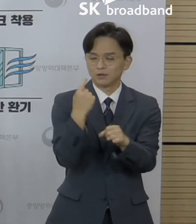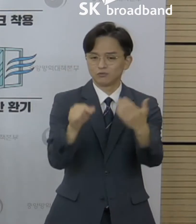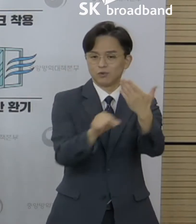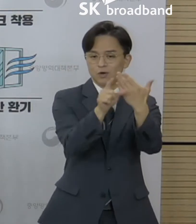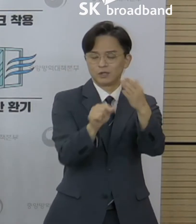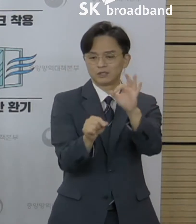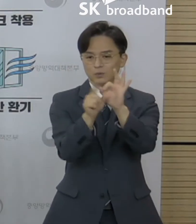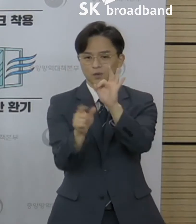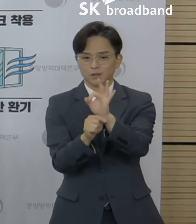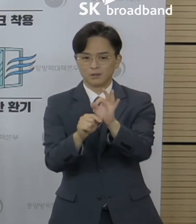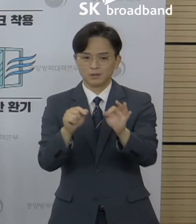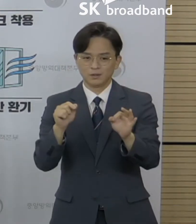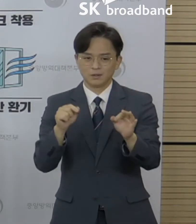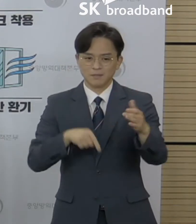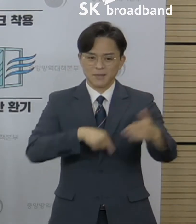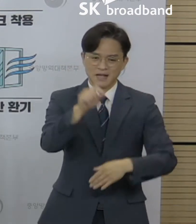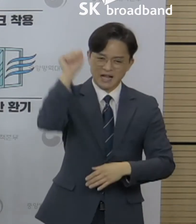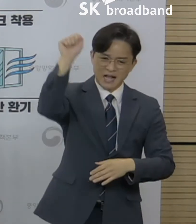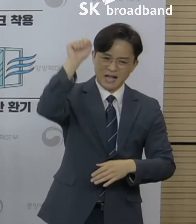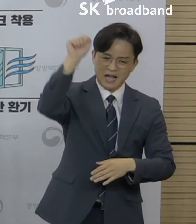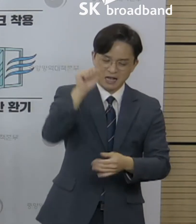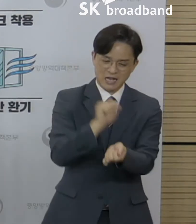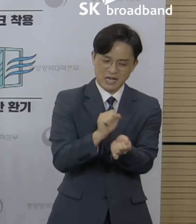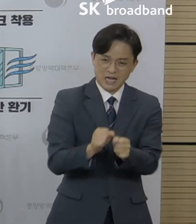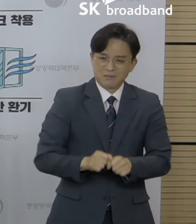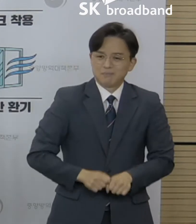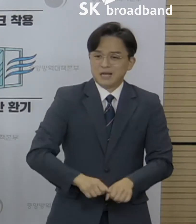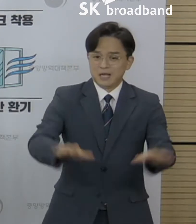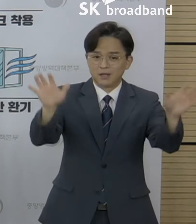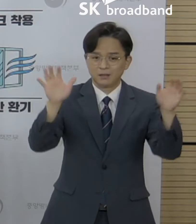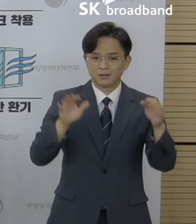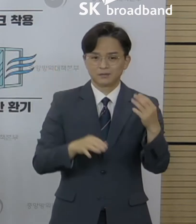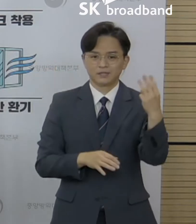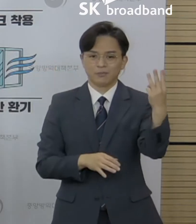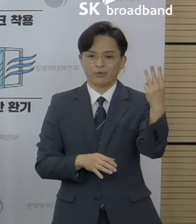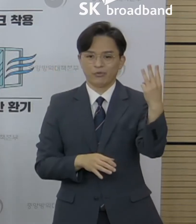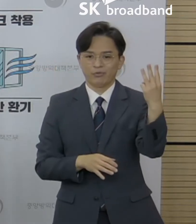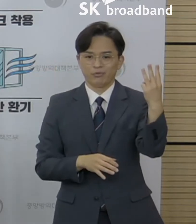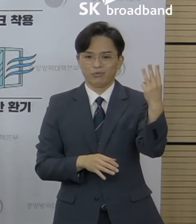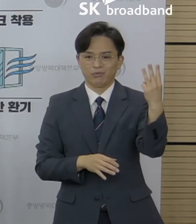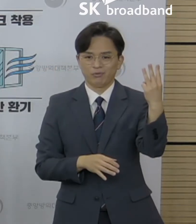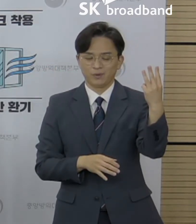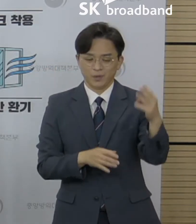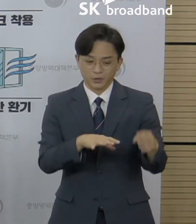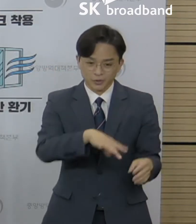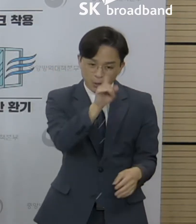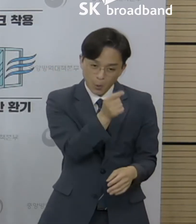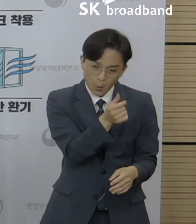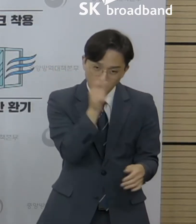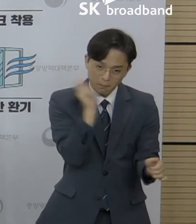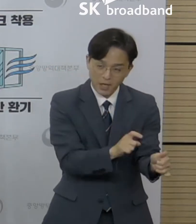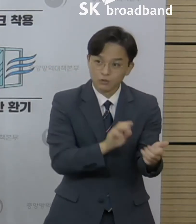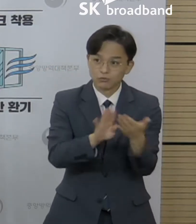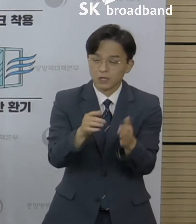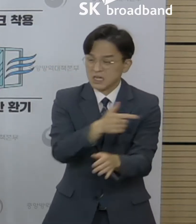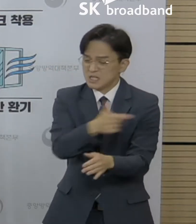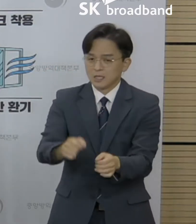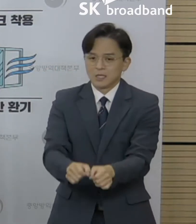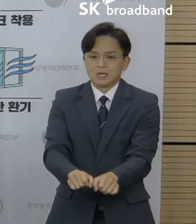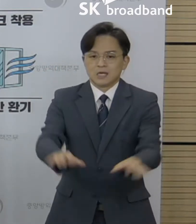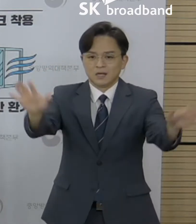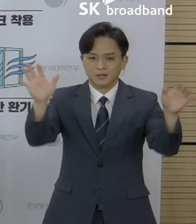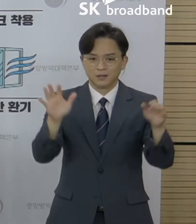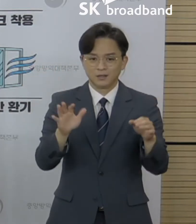집회나 시위를 통한 또 폭발적인 증가 등이 각각 소규모 대규모 유행으로 이어지고 그것을 억제하는